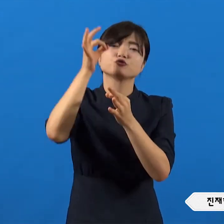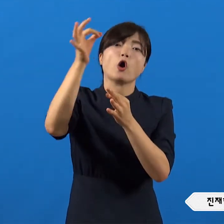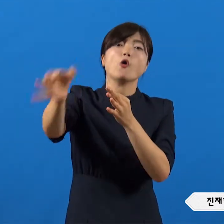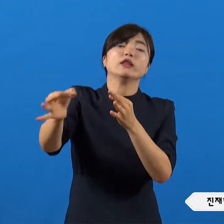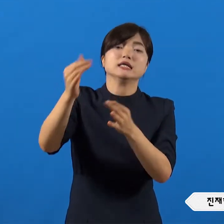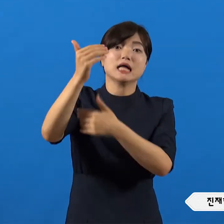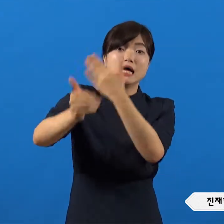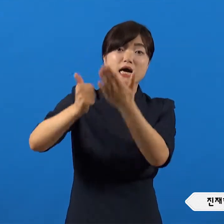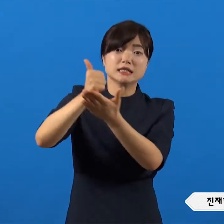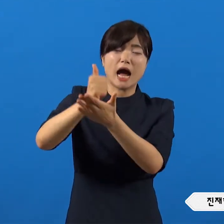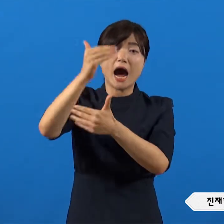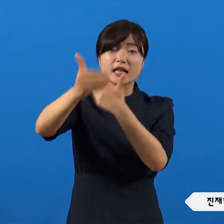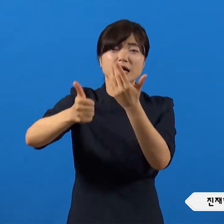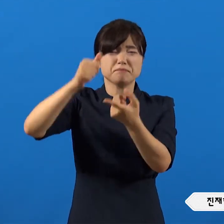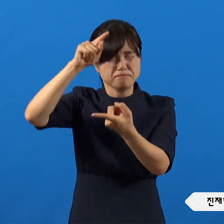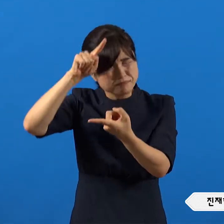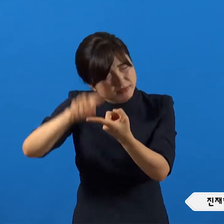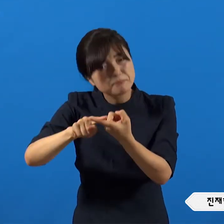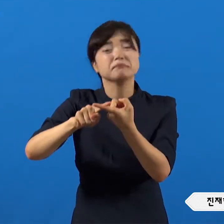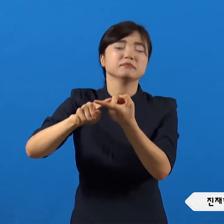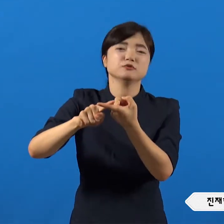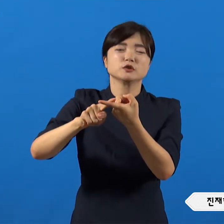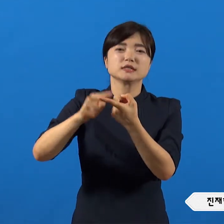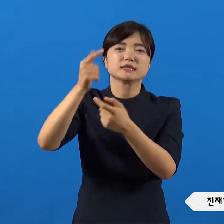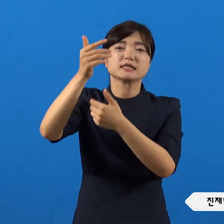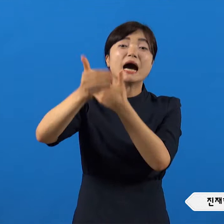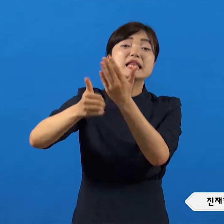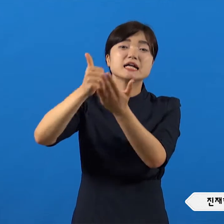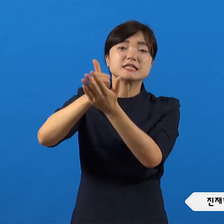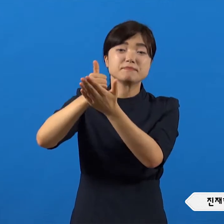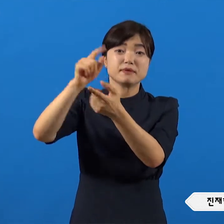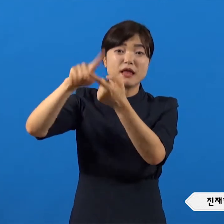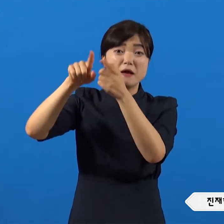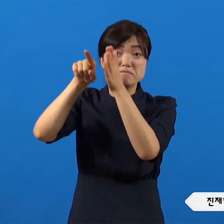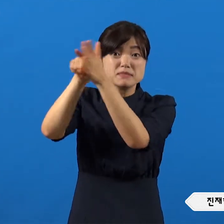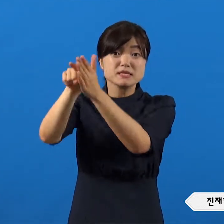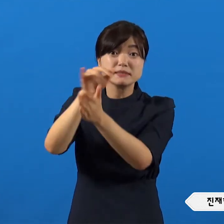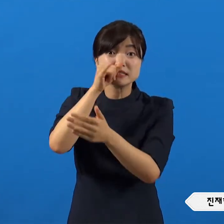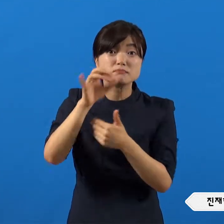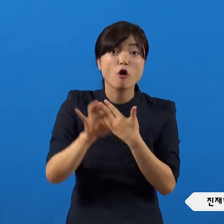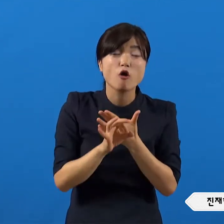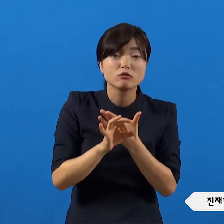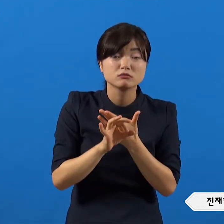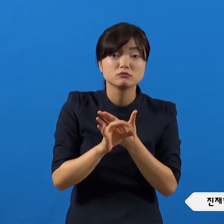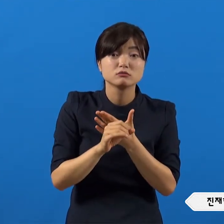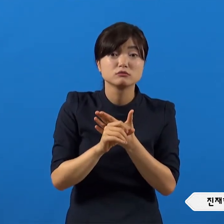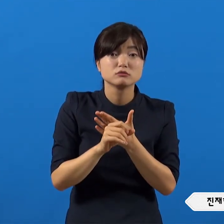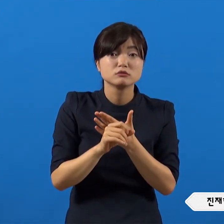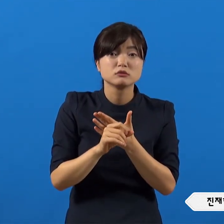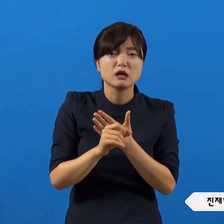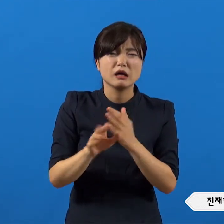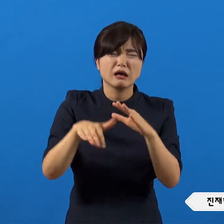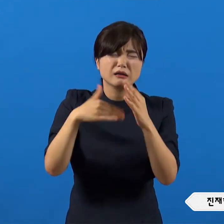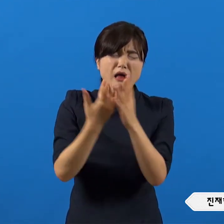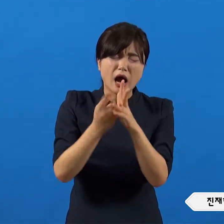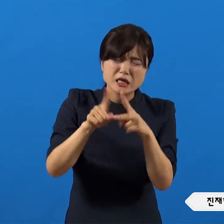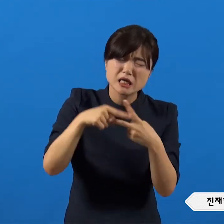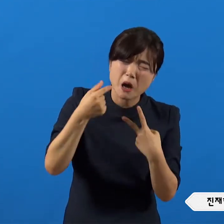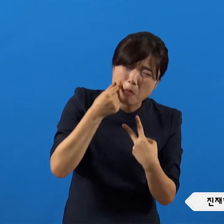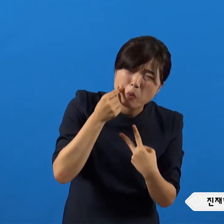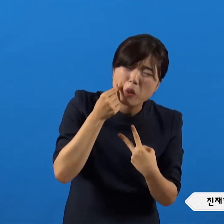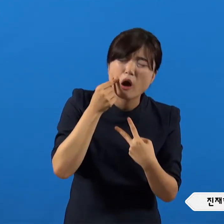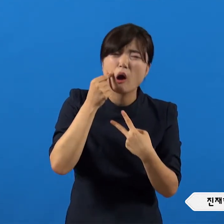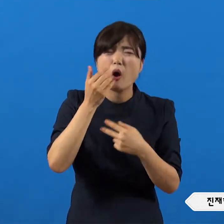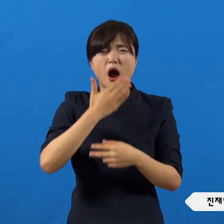영원하시고 하나님의 하나님 되심에 대한 신뢰와 믿음이 있다면 우리가 다 알지 못하고 우리가